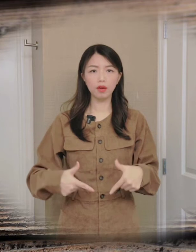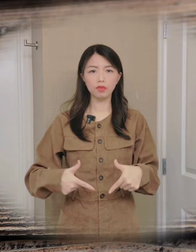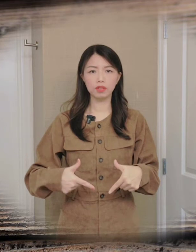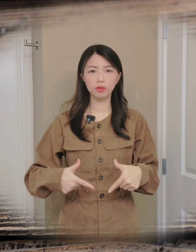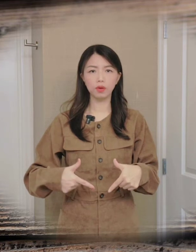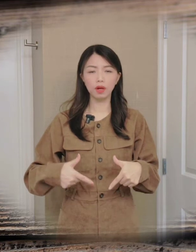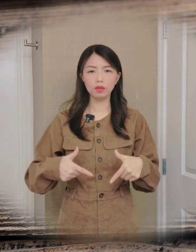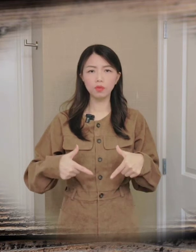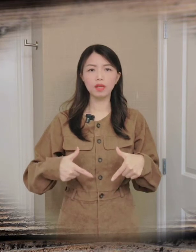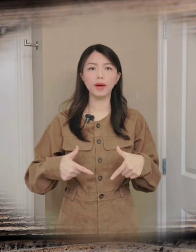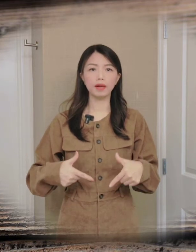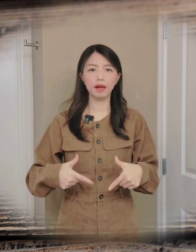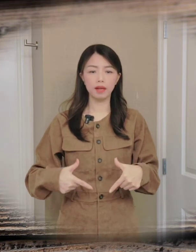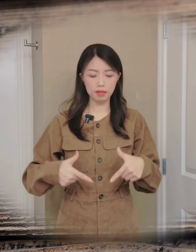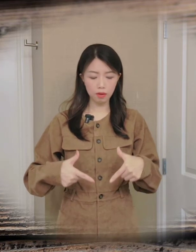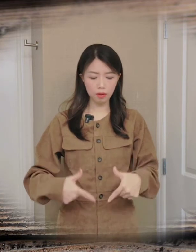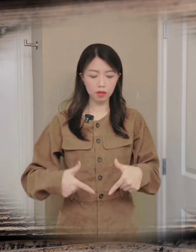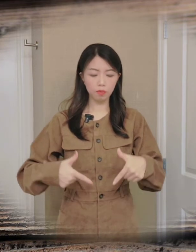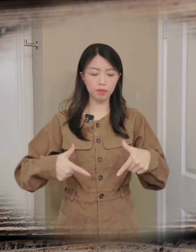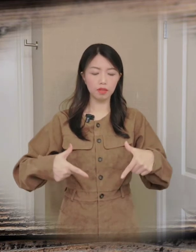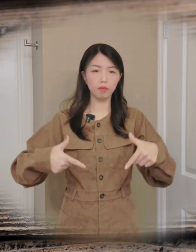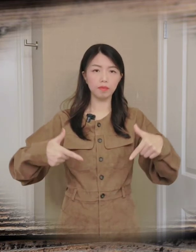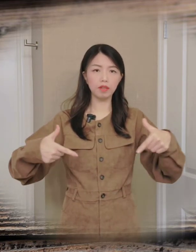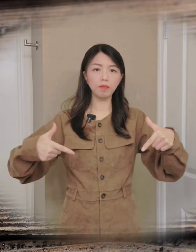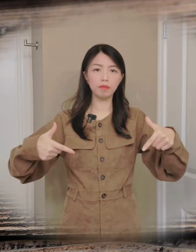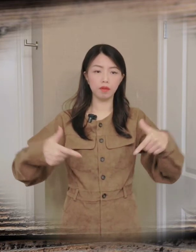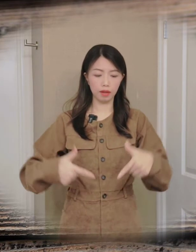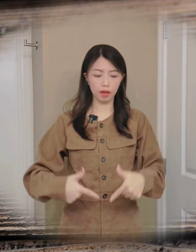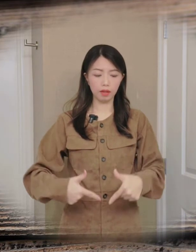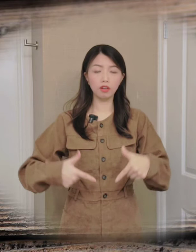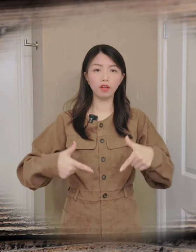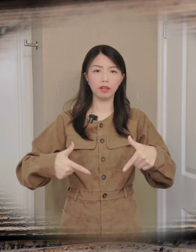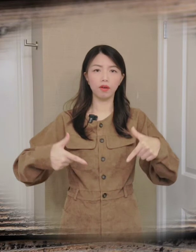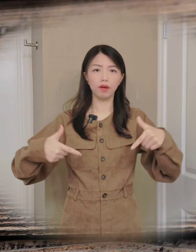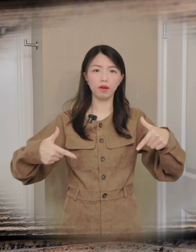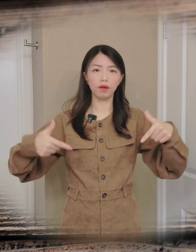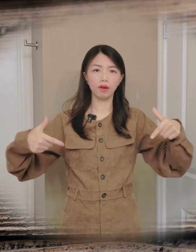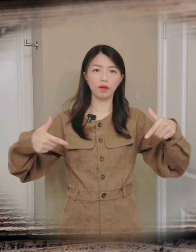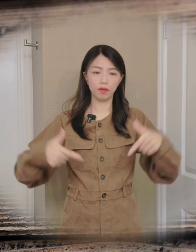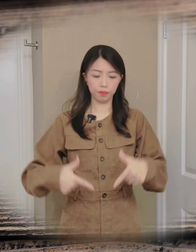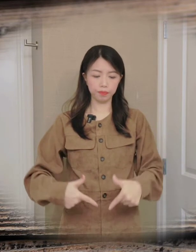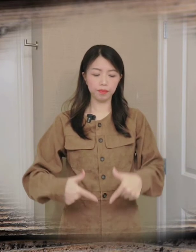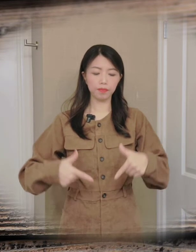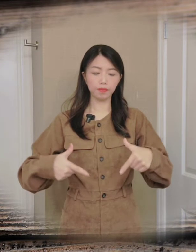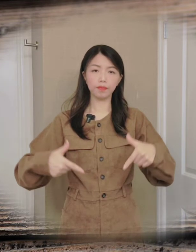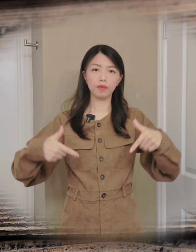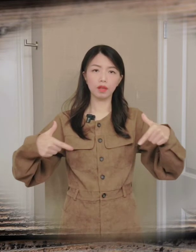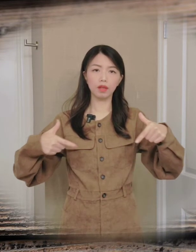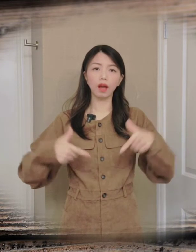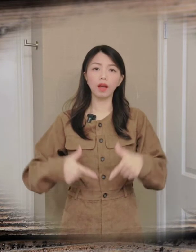이렇게 세워주시고 손등이 밖을 향하게 해서 점점점 이렇게 늘어나는 거예요.